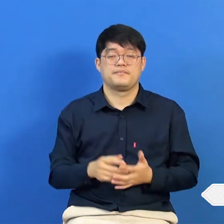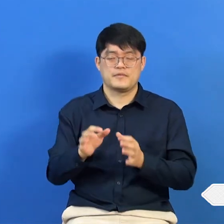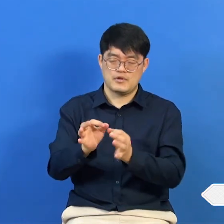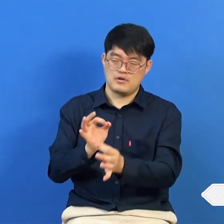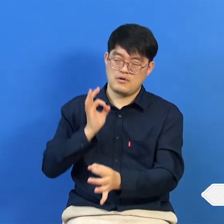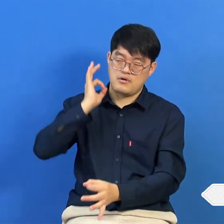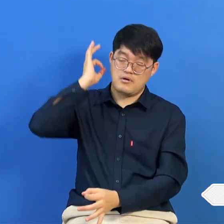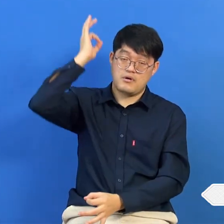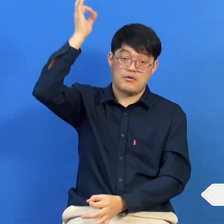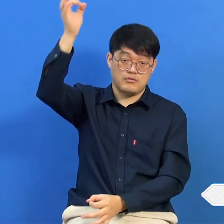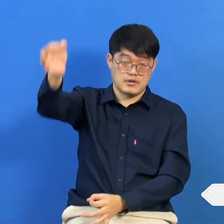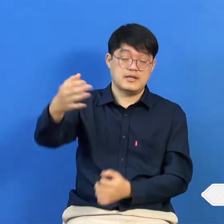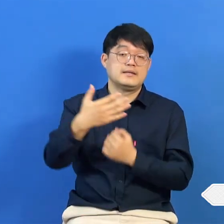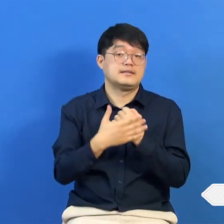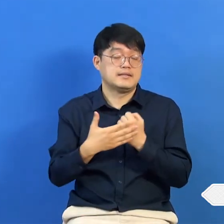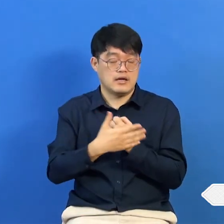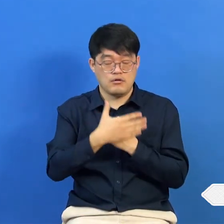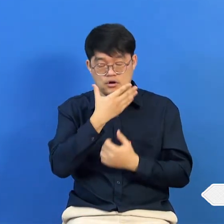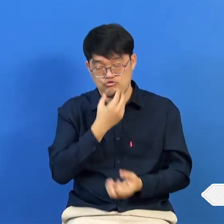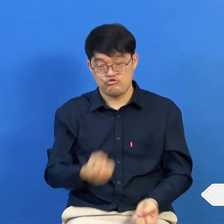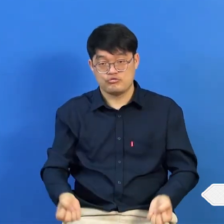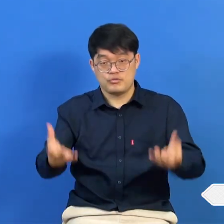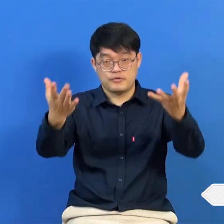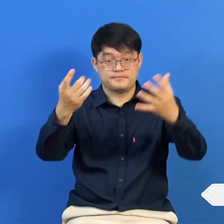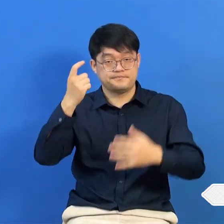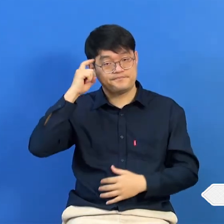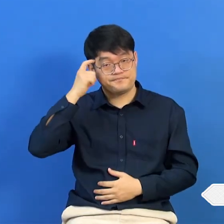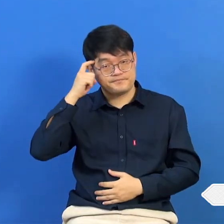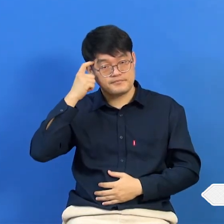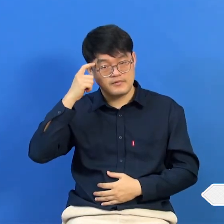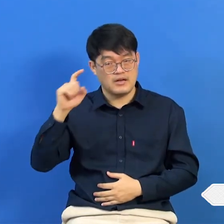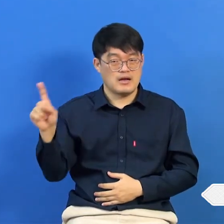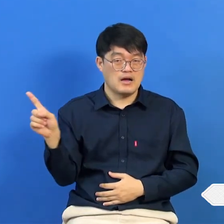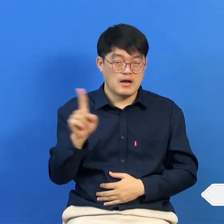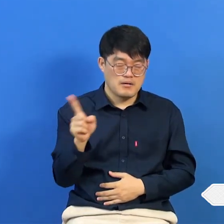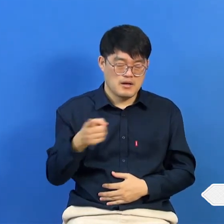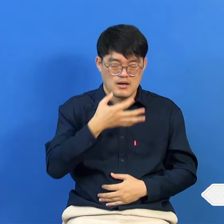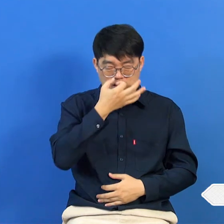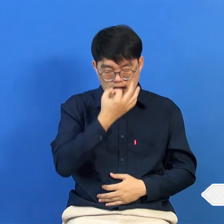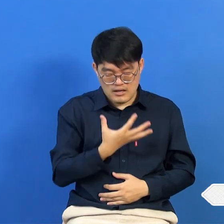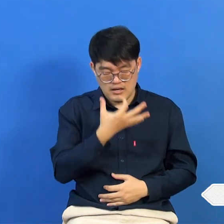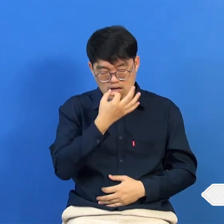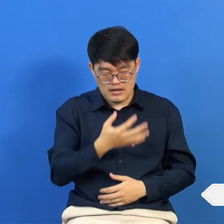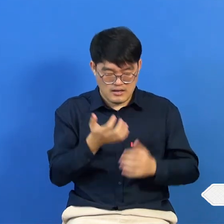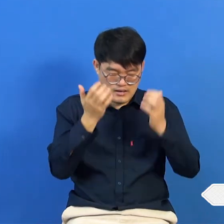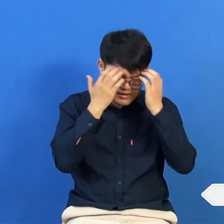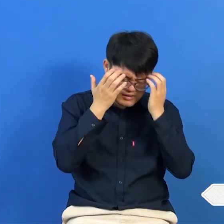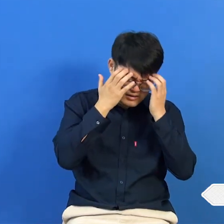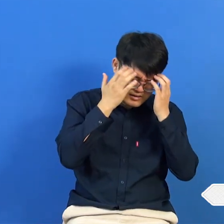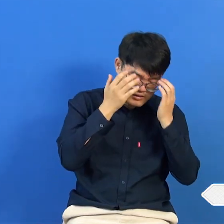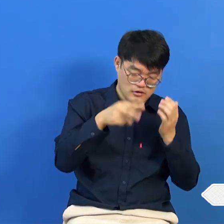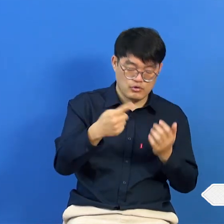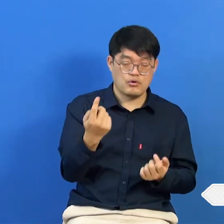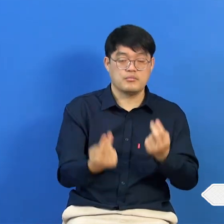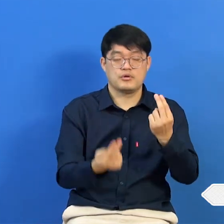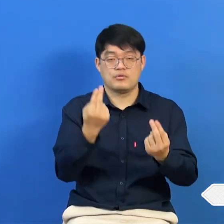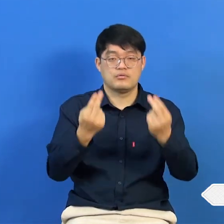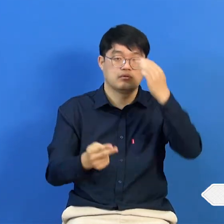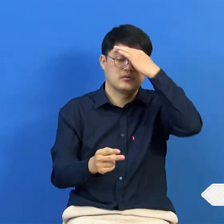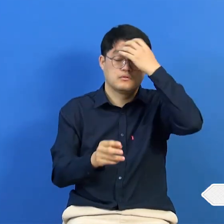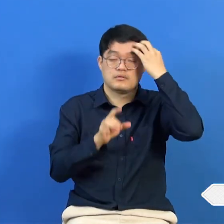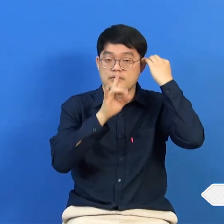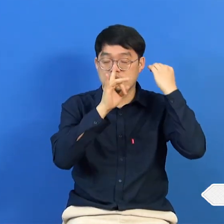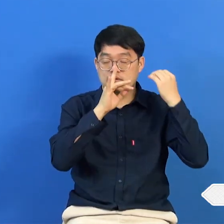영원한 그 은혜와 축복을 생각하면 아무리 고달파도 그건 비교할 수가 없는 거죠. 잠시 지나가는